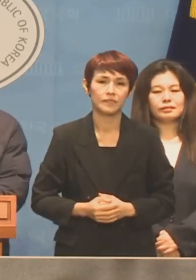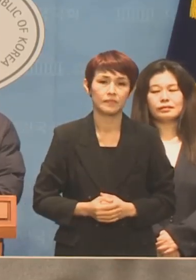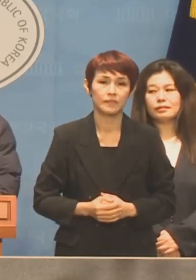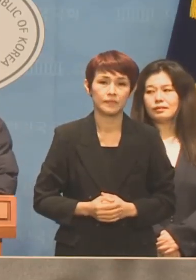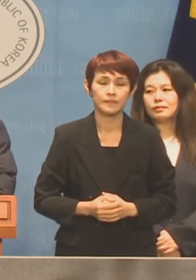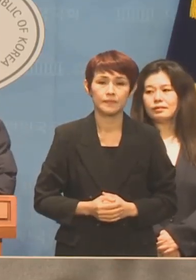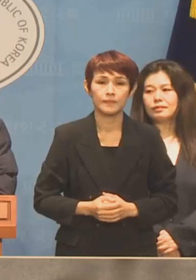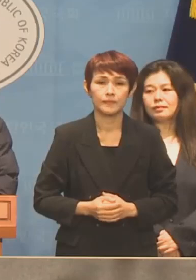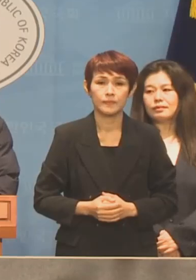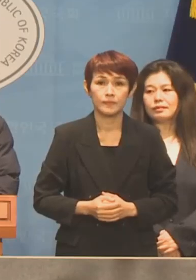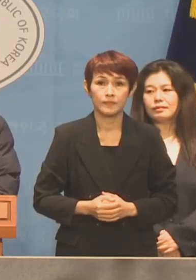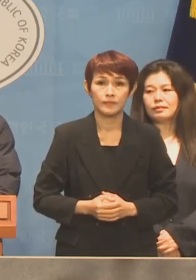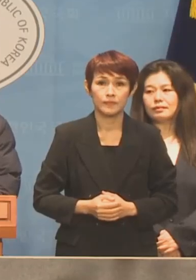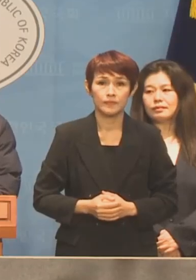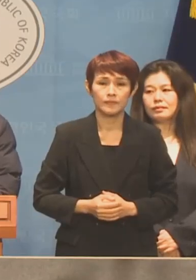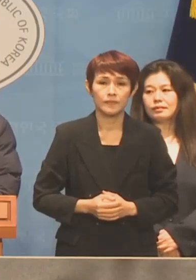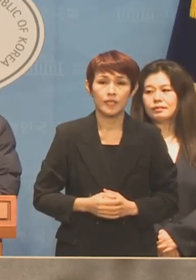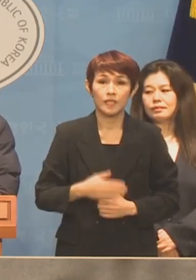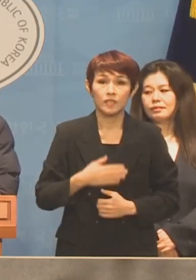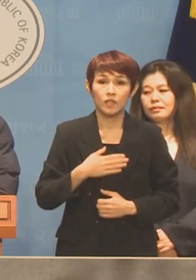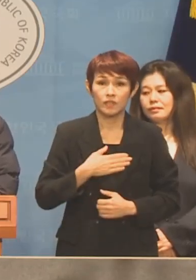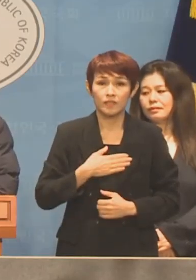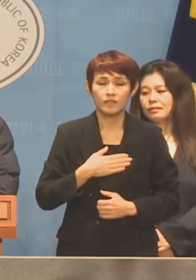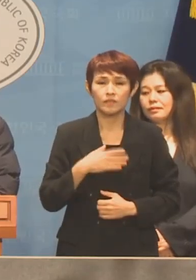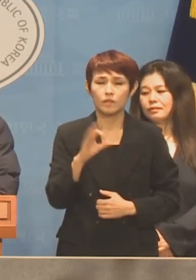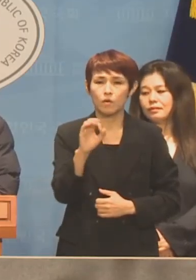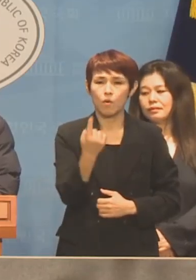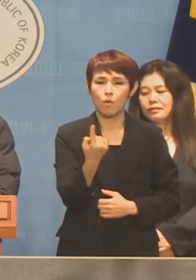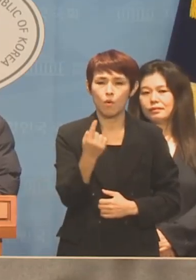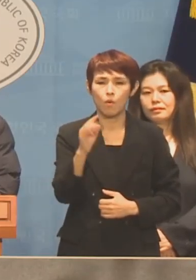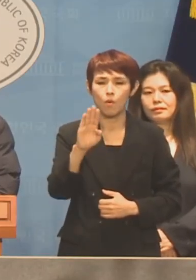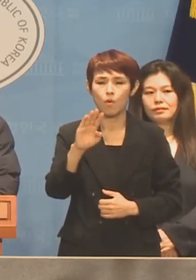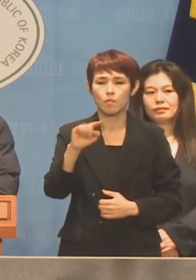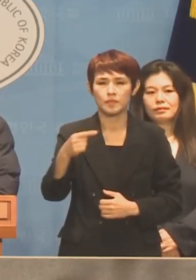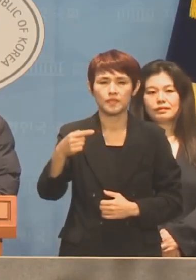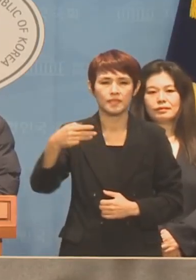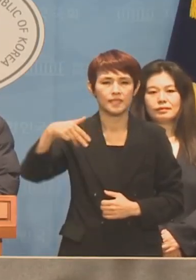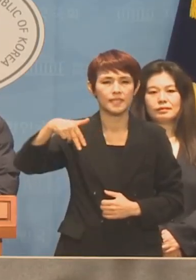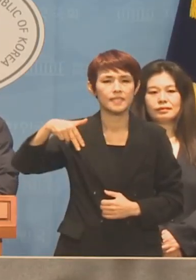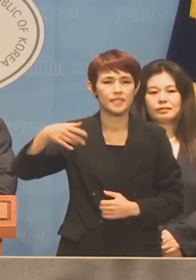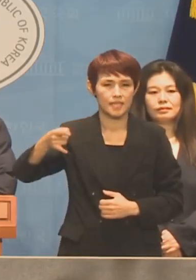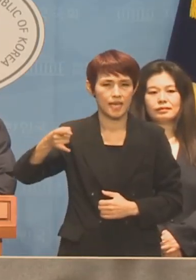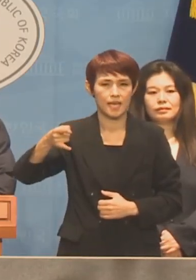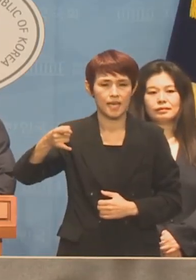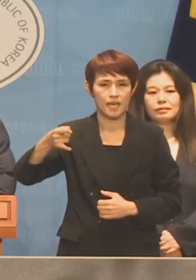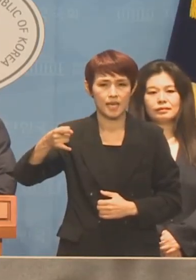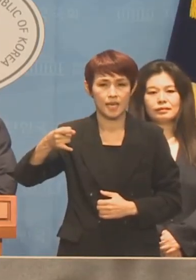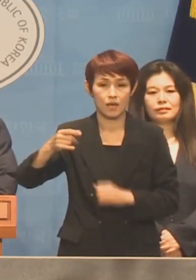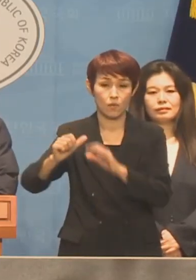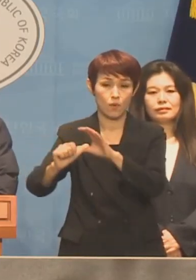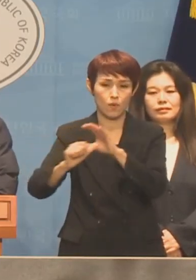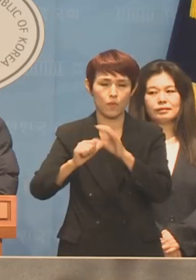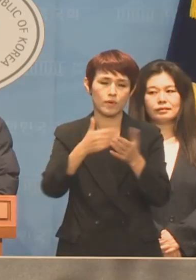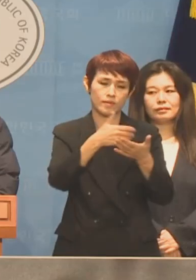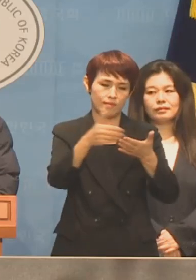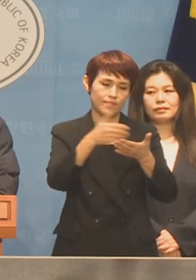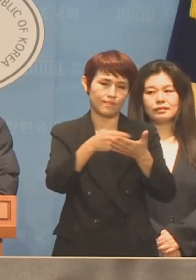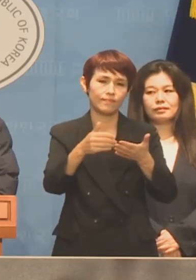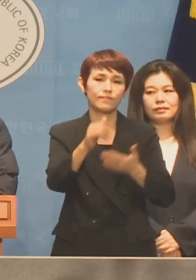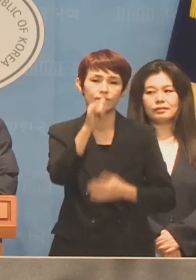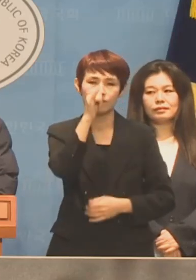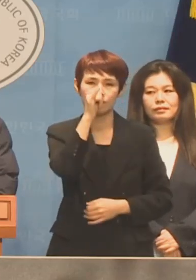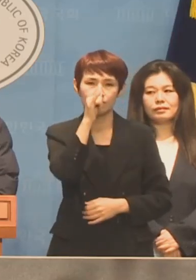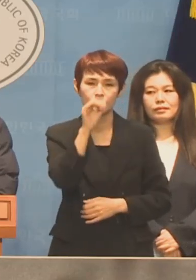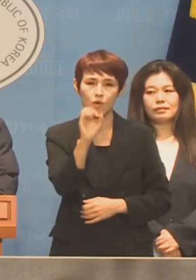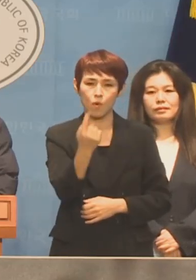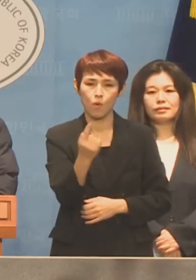그 오브제라는 하나의 어떤 그 형식을 가지고 작품을 해왔는데, 그